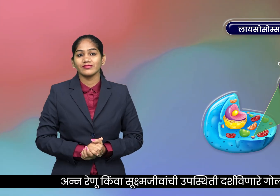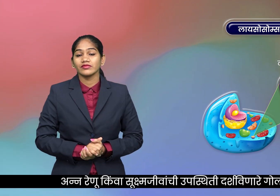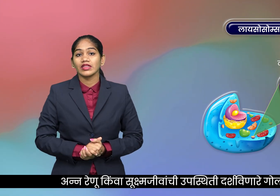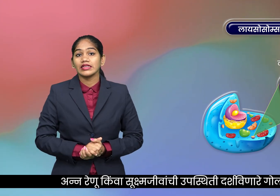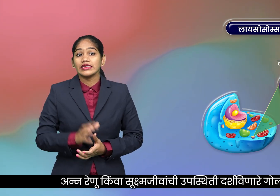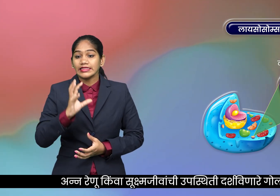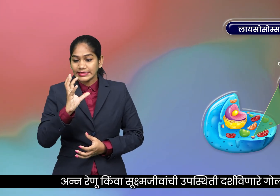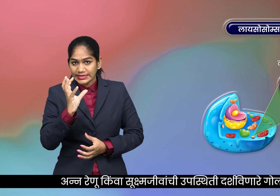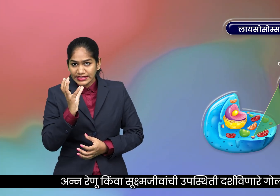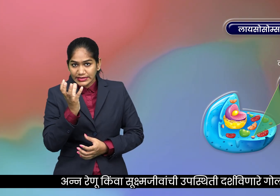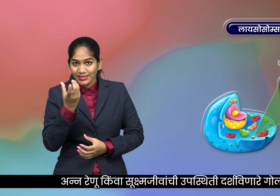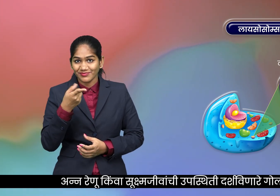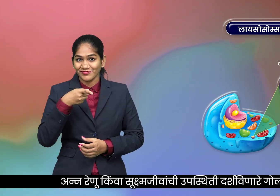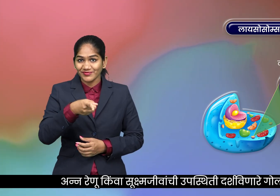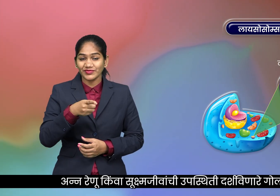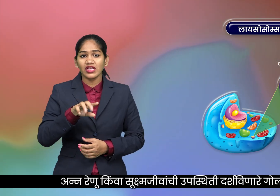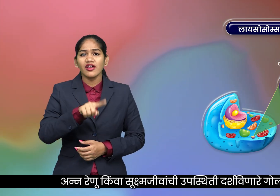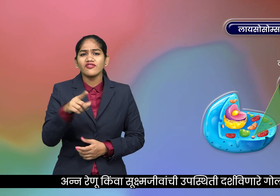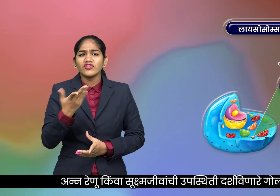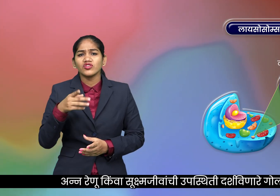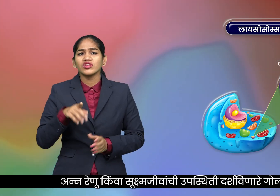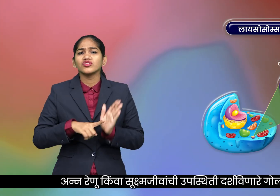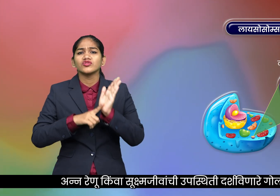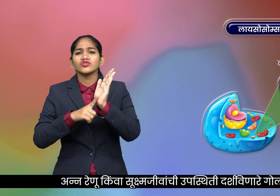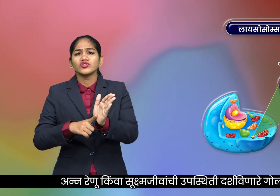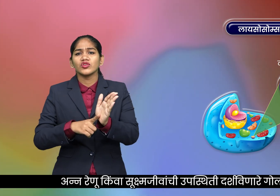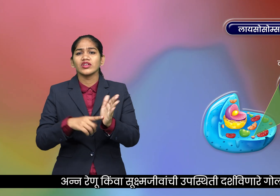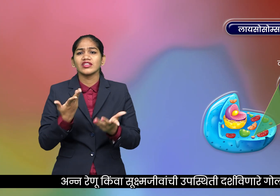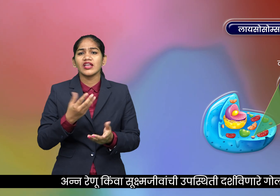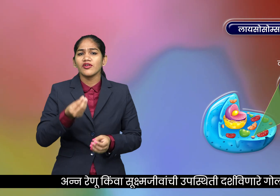अन्न रेणू किंवा सूक्ष्मजीवांची उपस्थिती दर्शवणारे गोलाकार पुटिका.